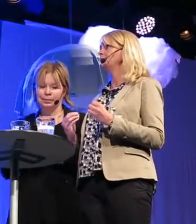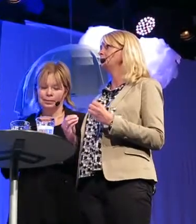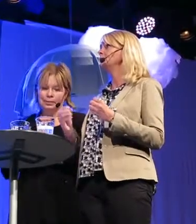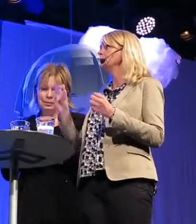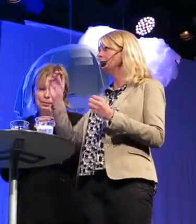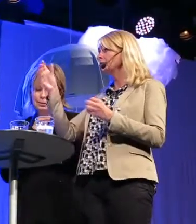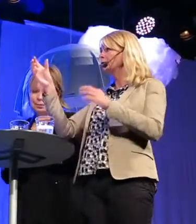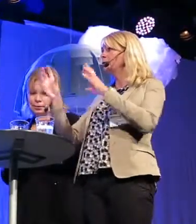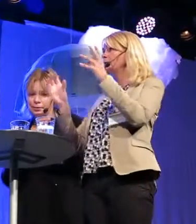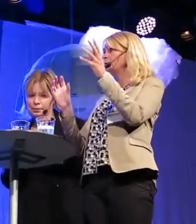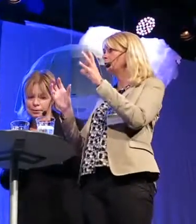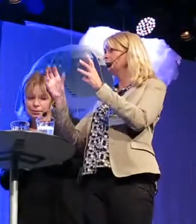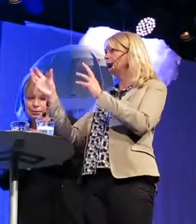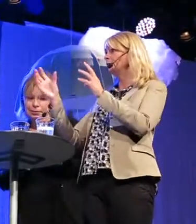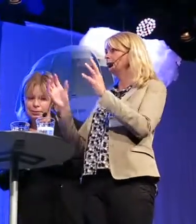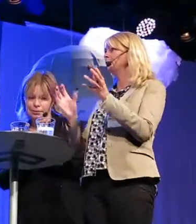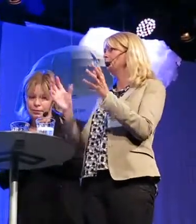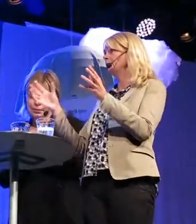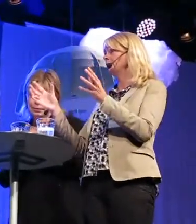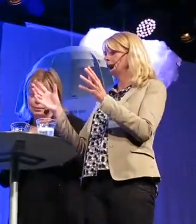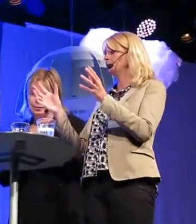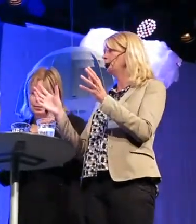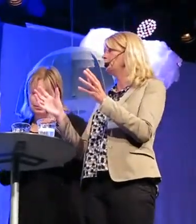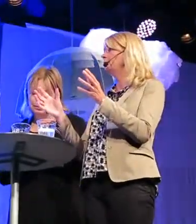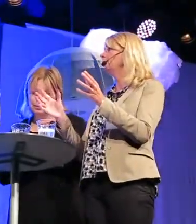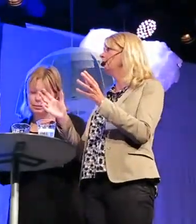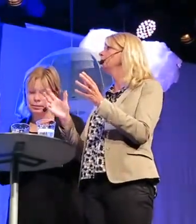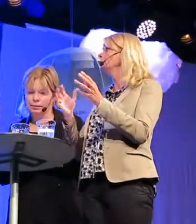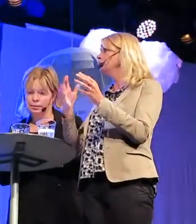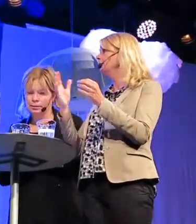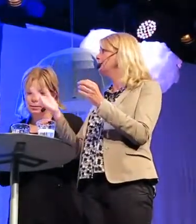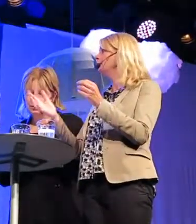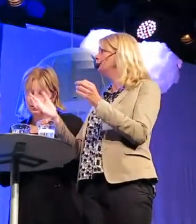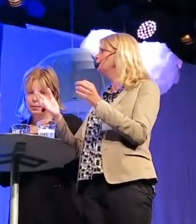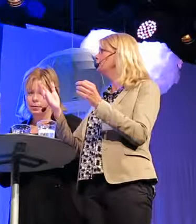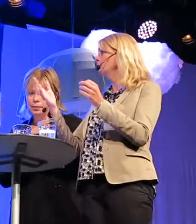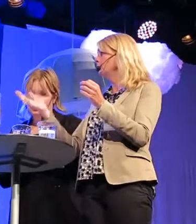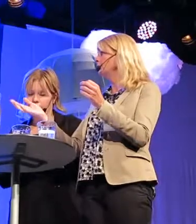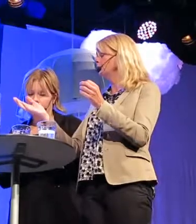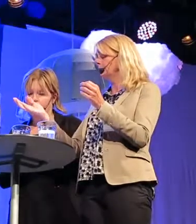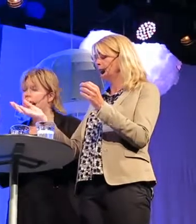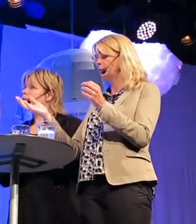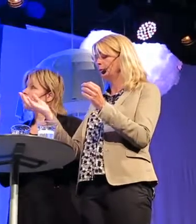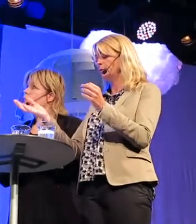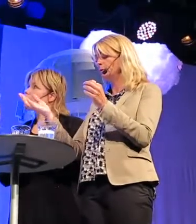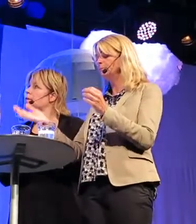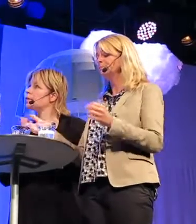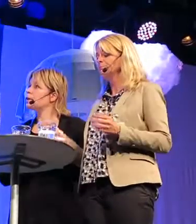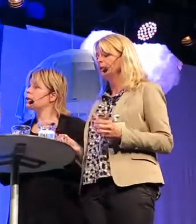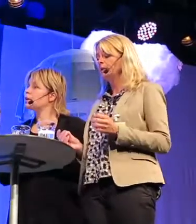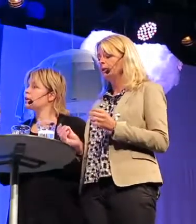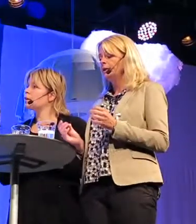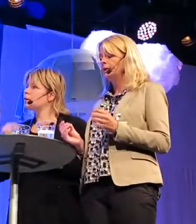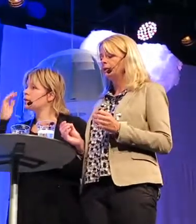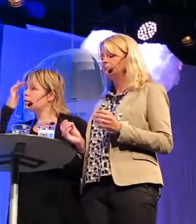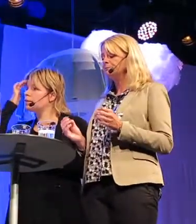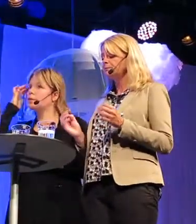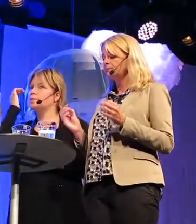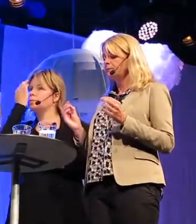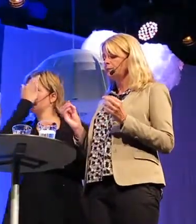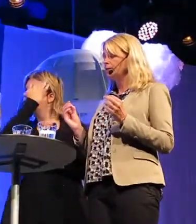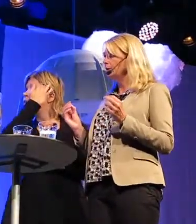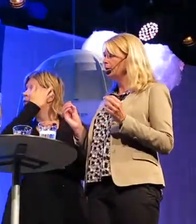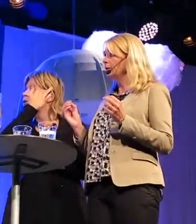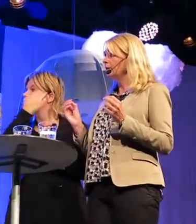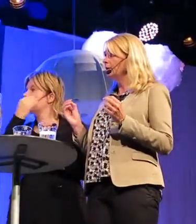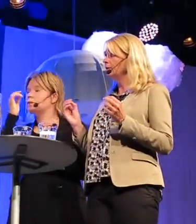teknikerna som sitter och kan skruva på våra raff, så det är möjligt att göra, kanske inte idag, men åtminstone imorgon.